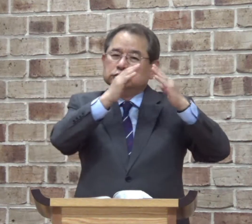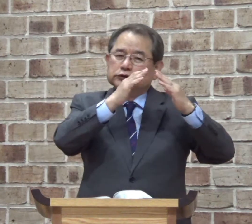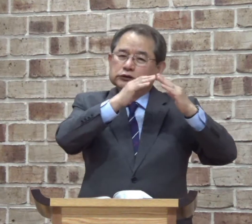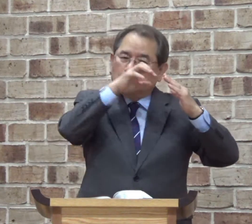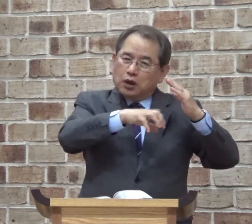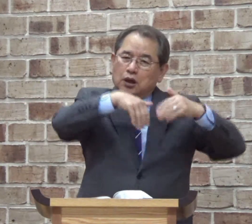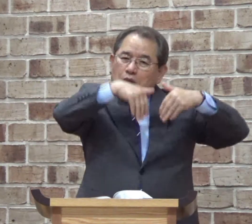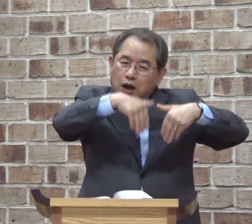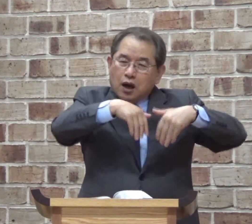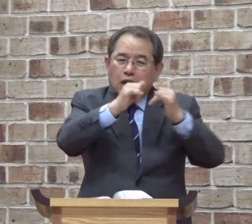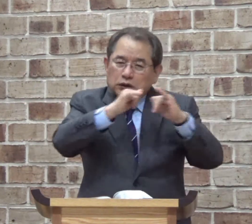중풍병으로